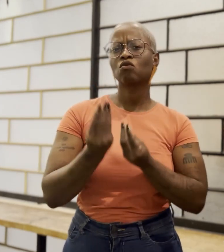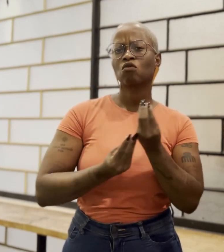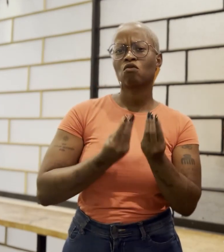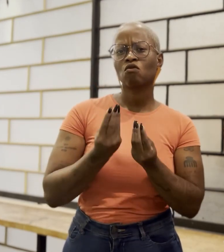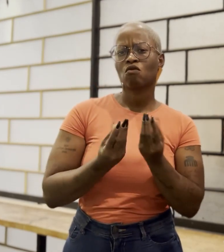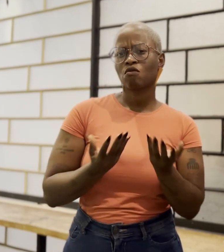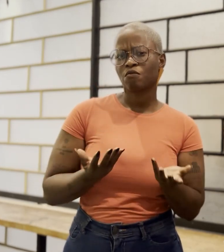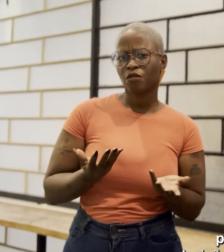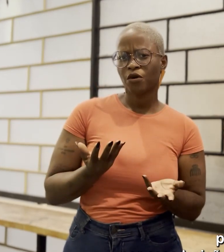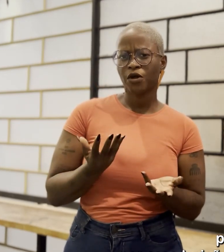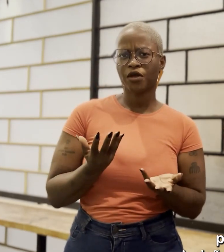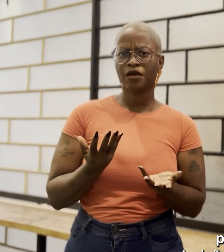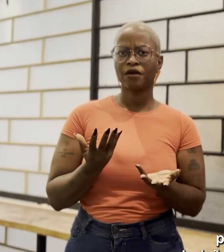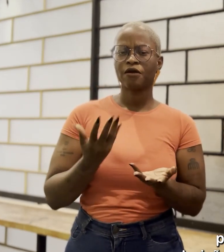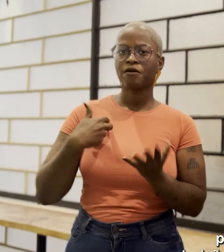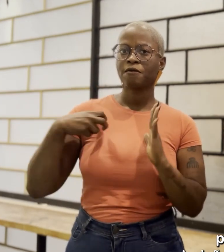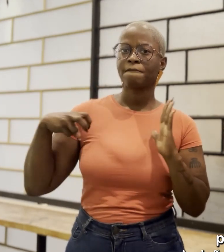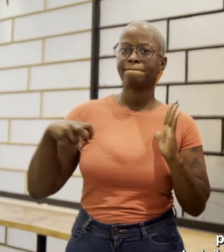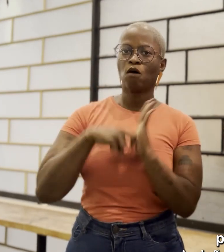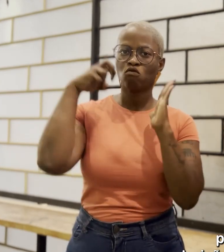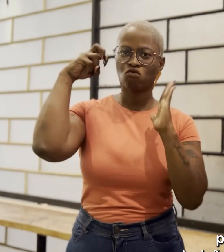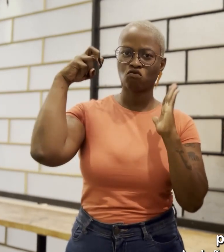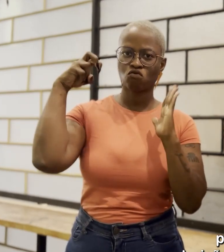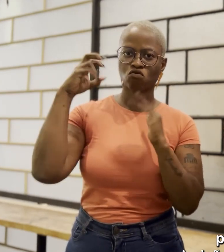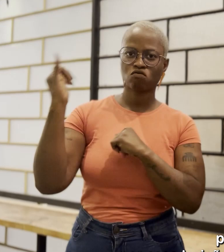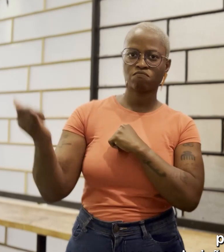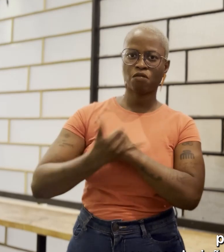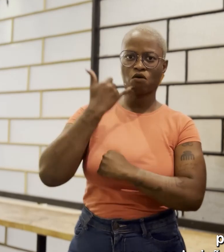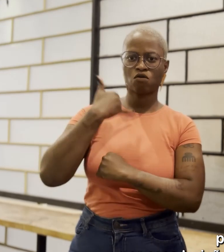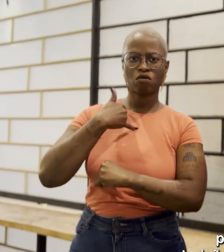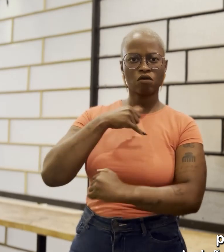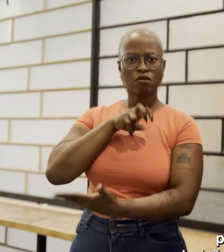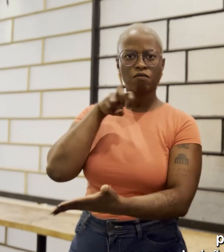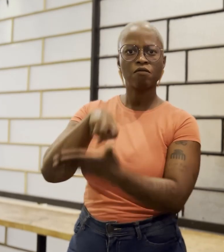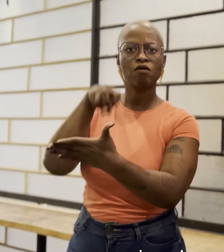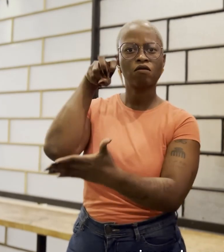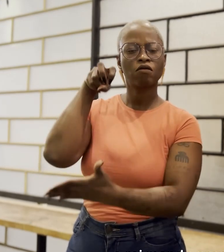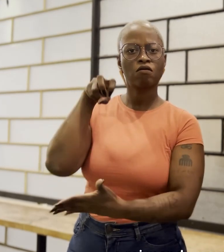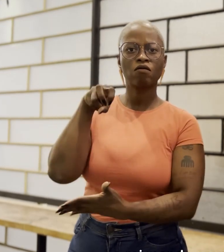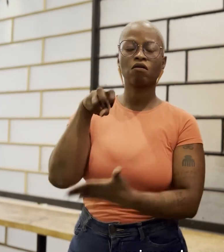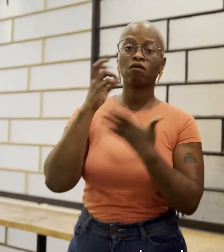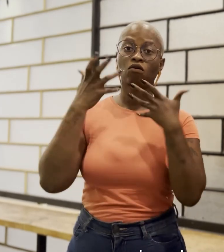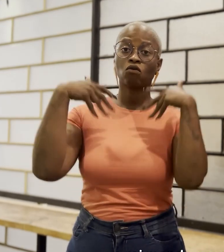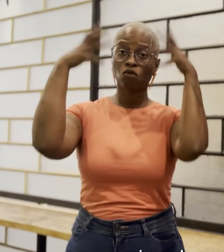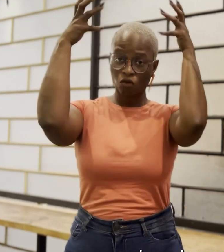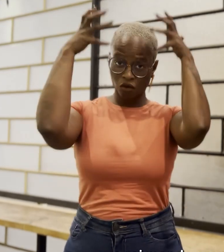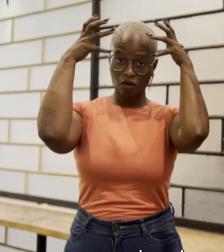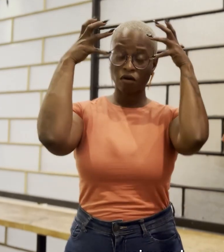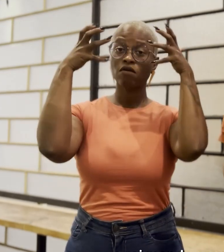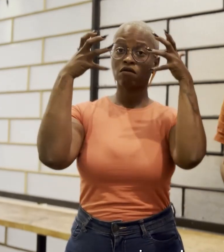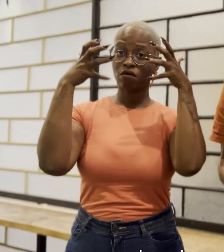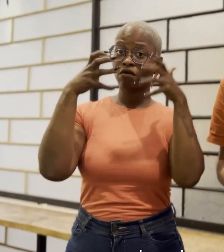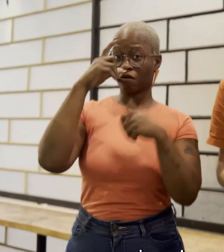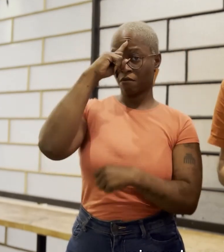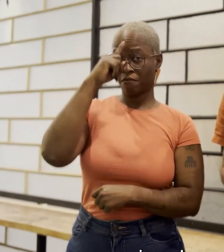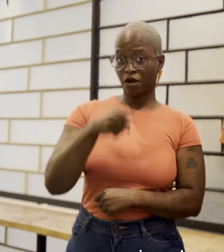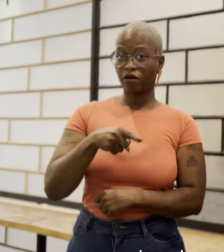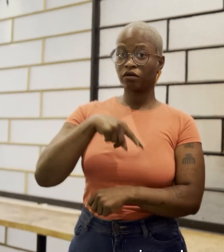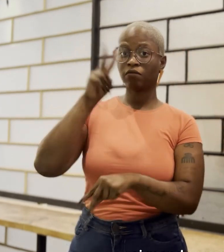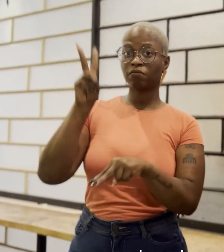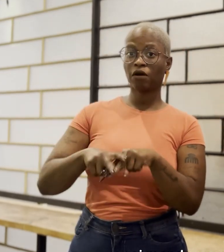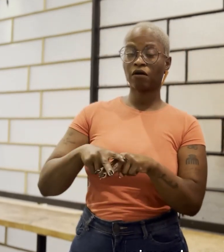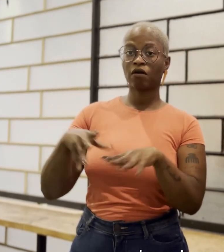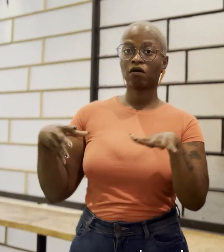como punição por essa traição da confiança do rei, o rei manda